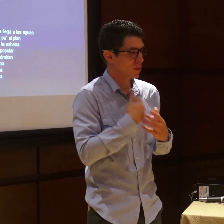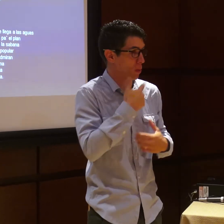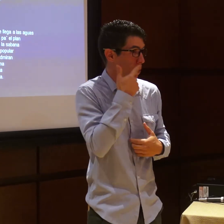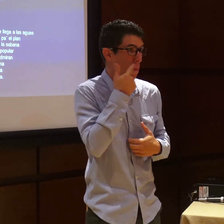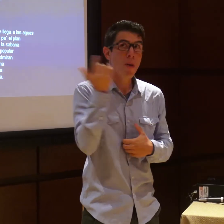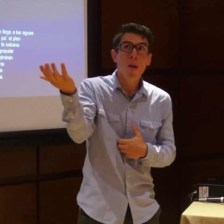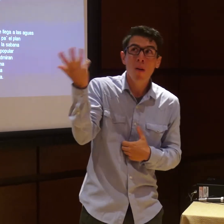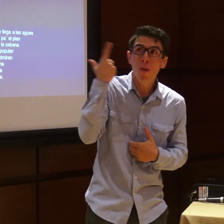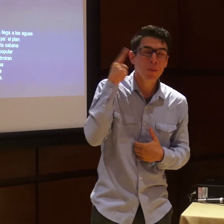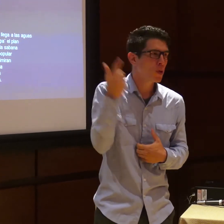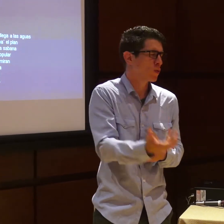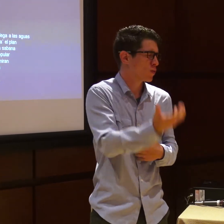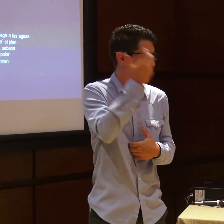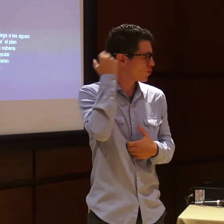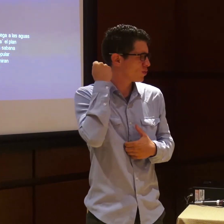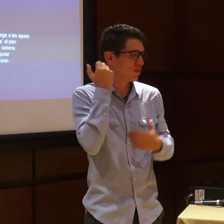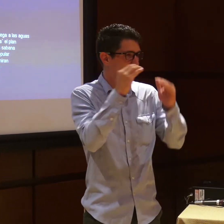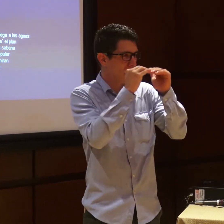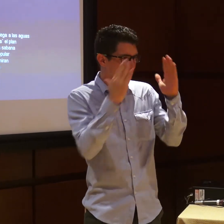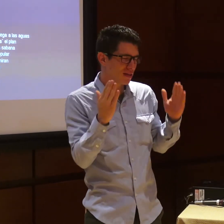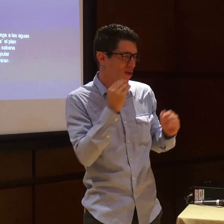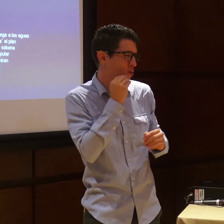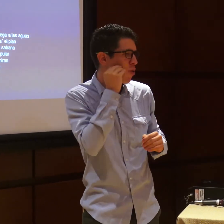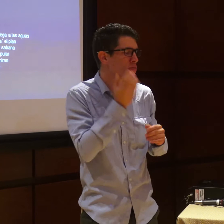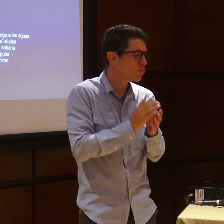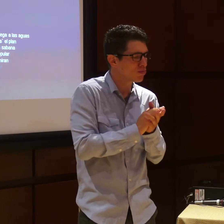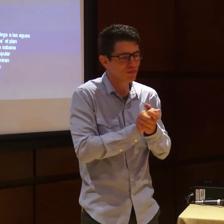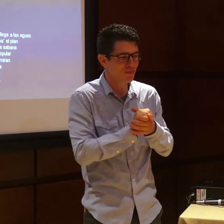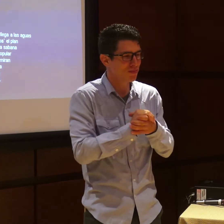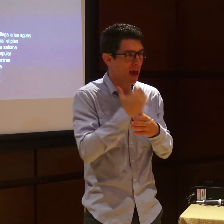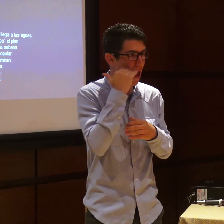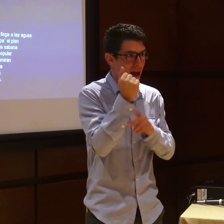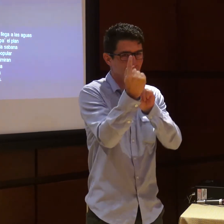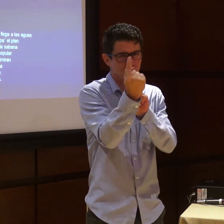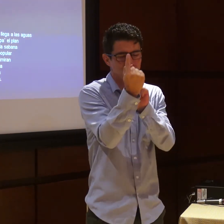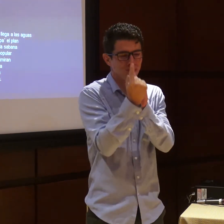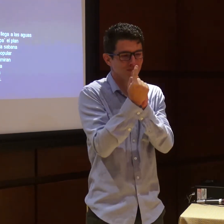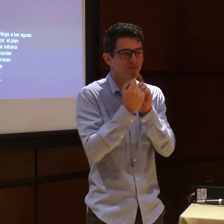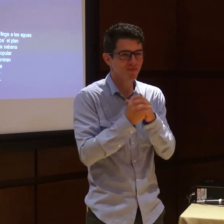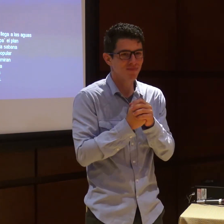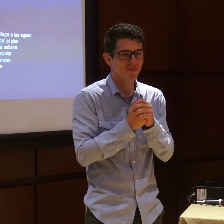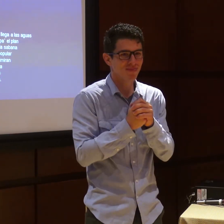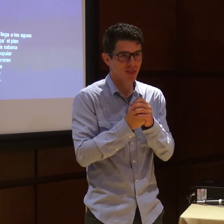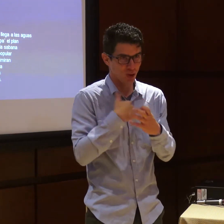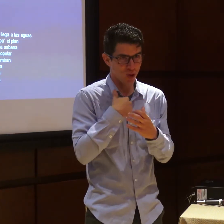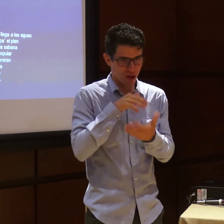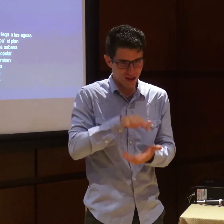estuvo contando algo de la historia que su papá le contaba a él, dónde vivían, en el lugar en el que estaban.